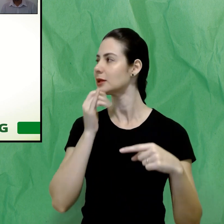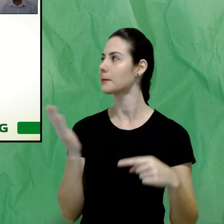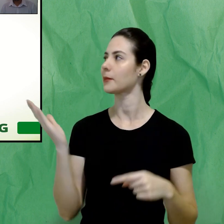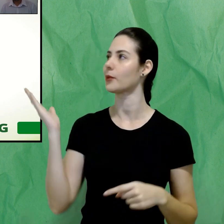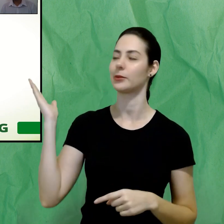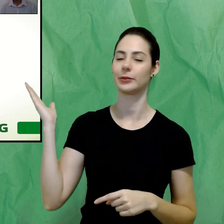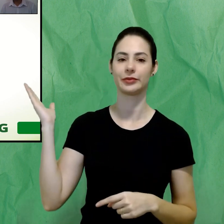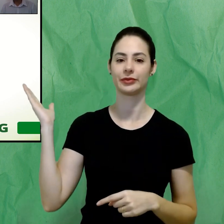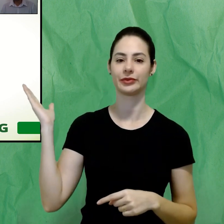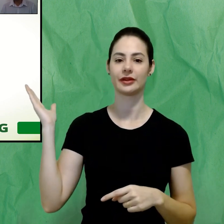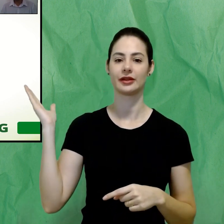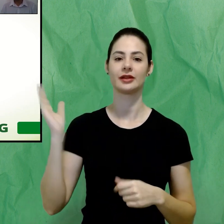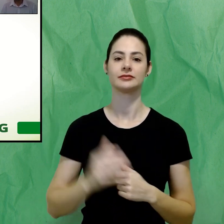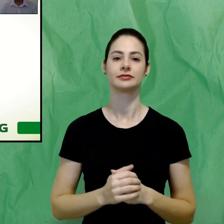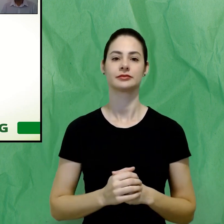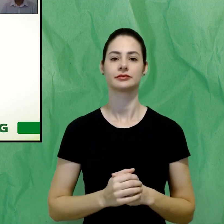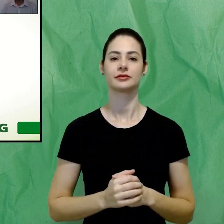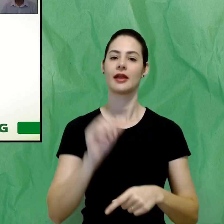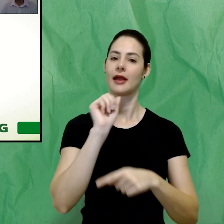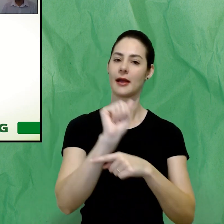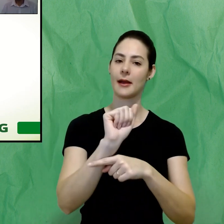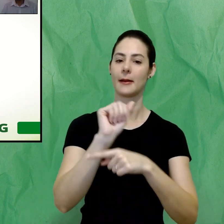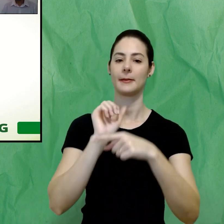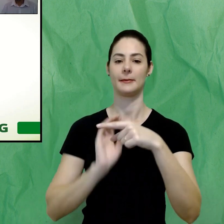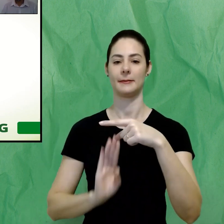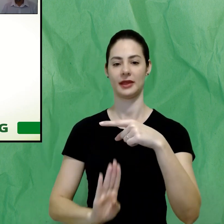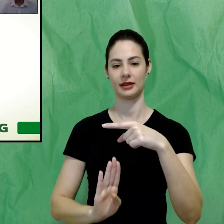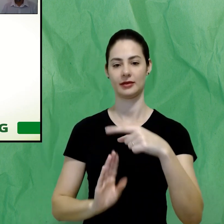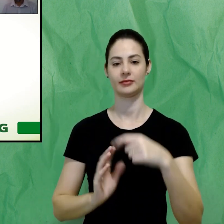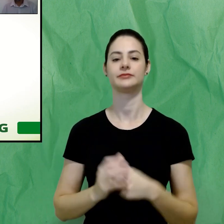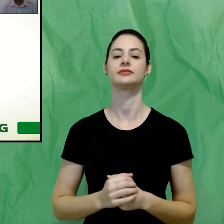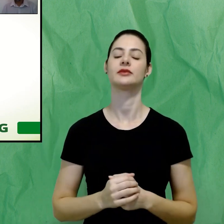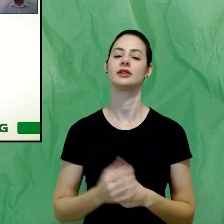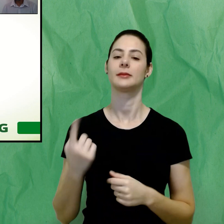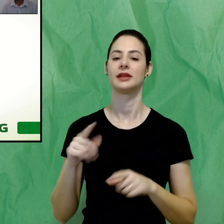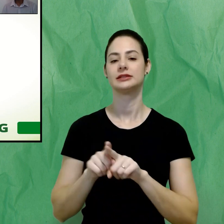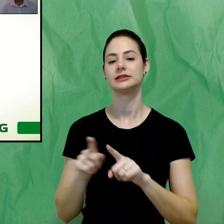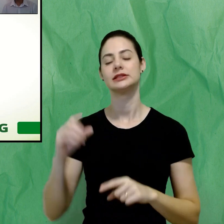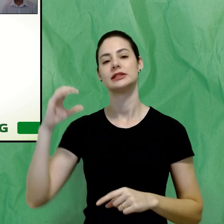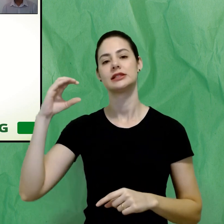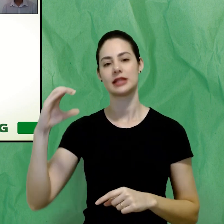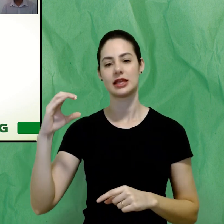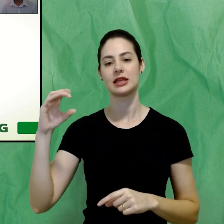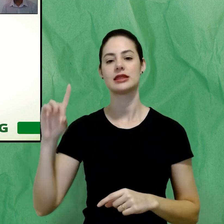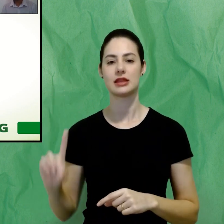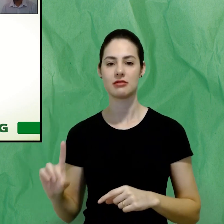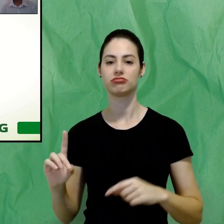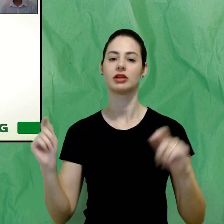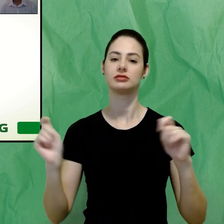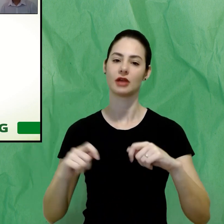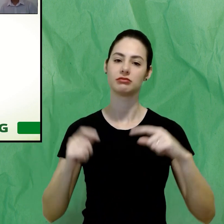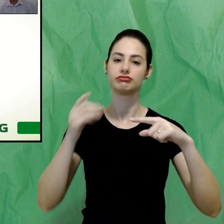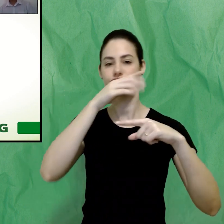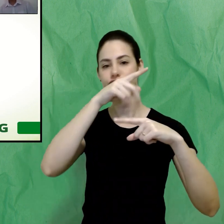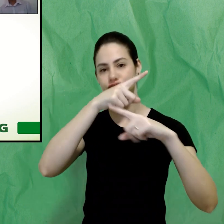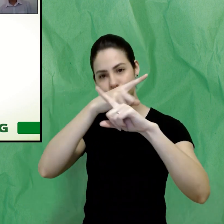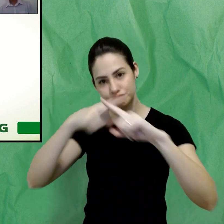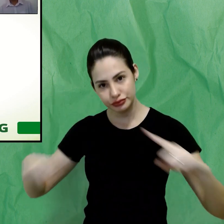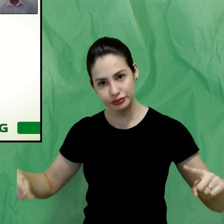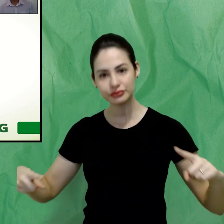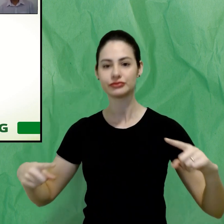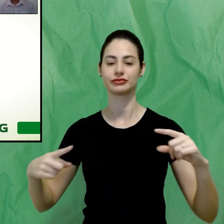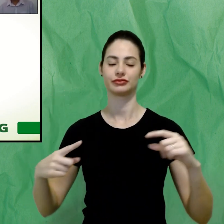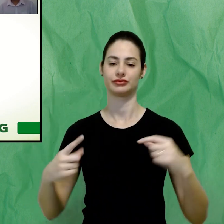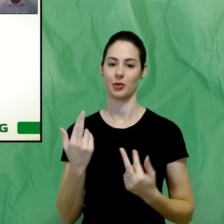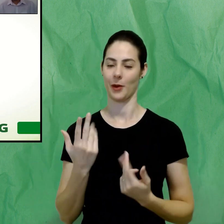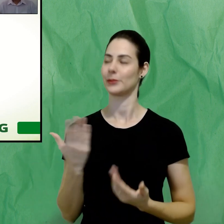dessa forma. Aí os extremos são A e D, e os meios são C